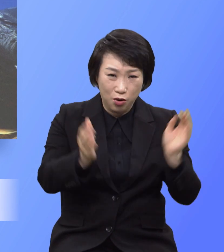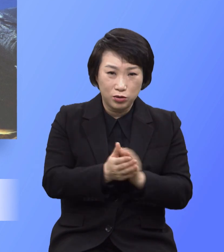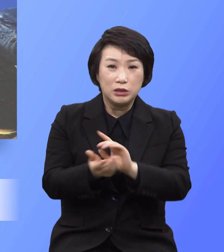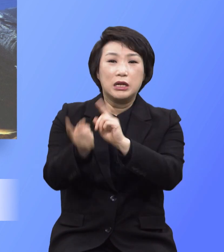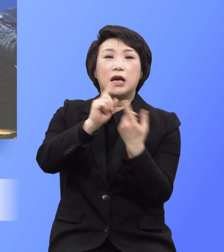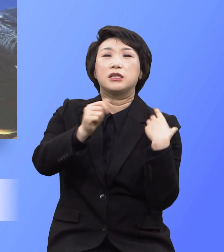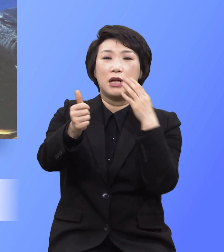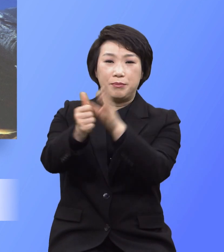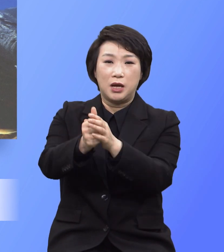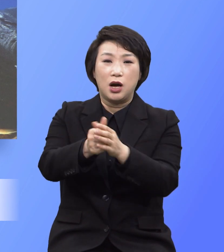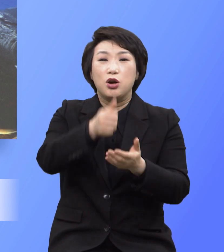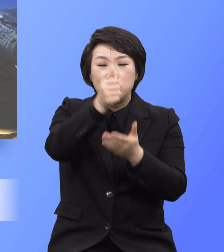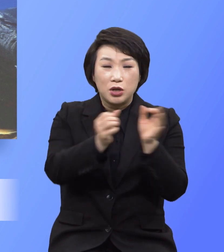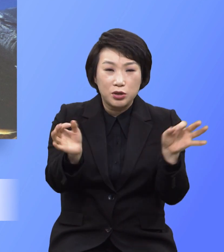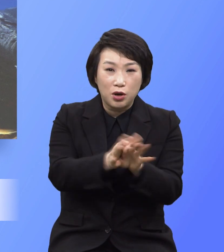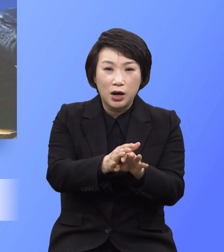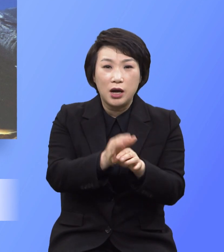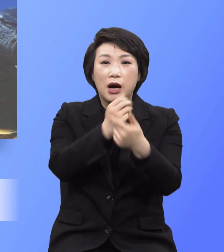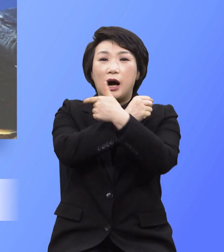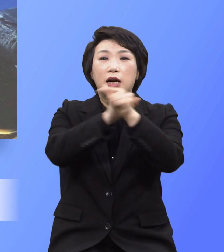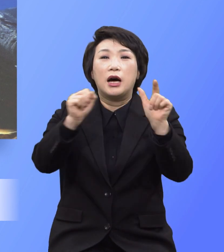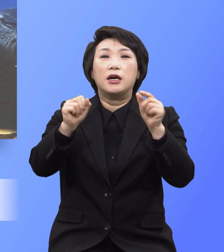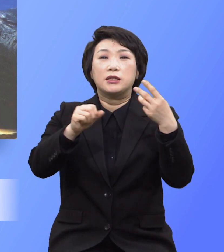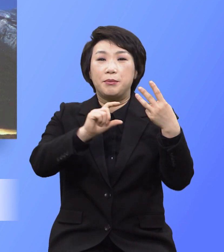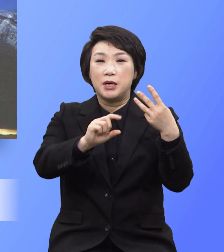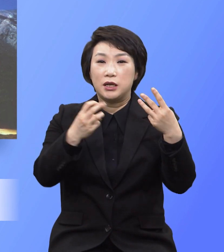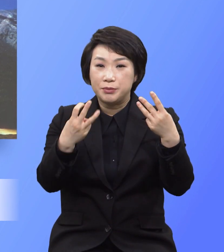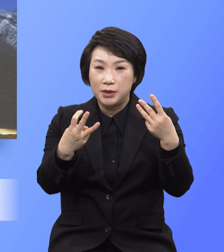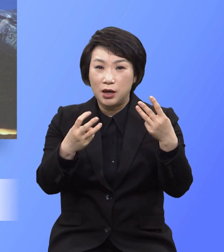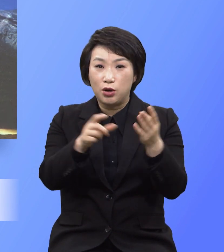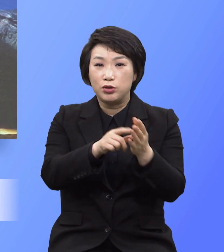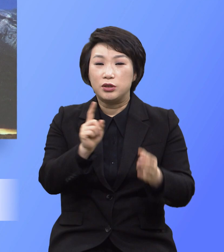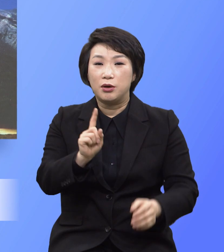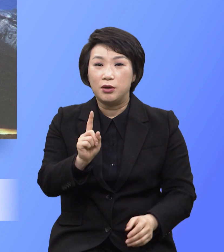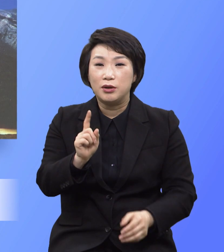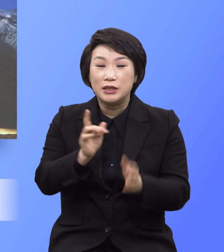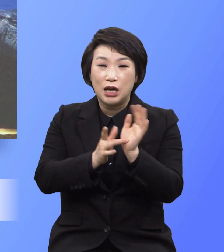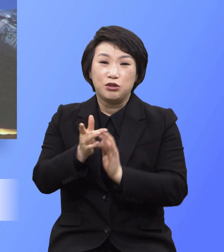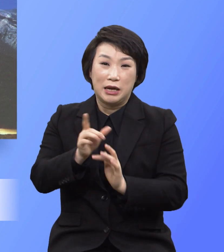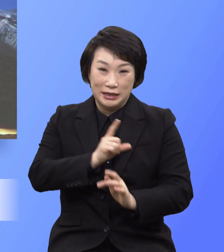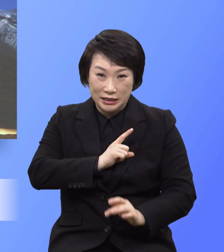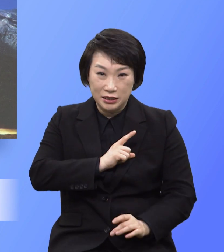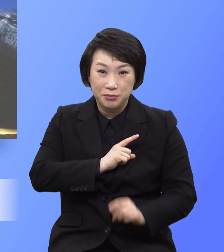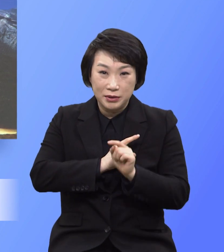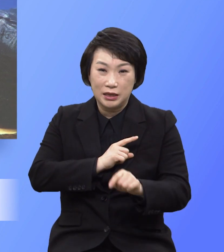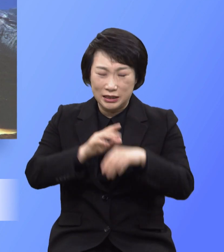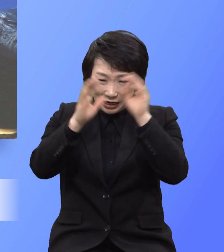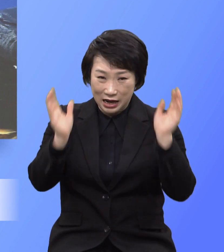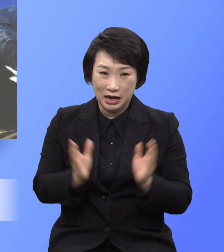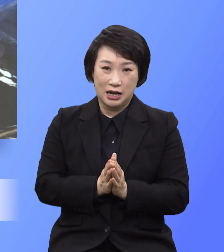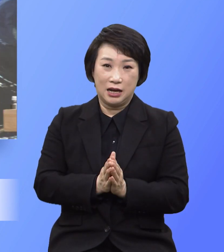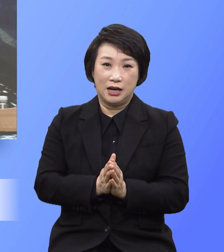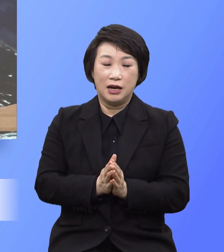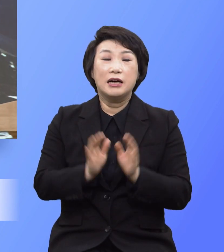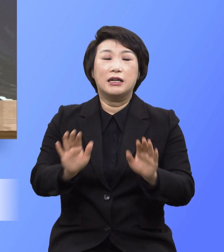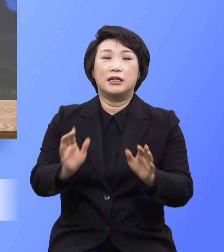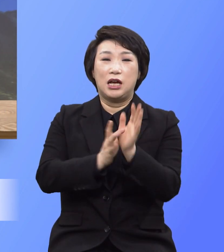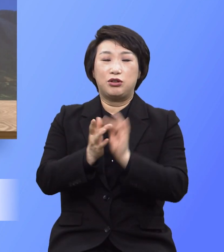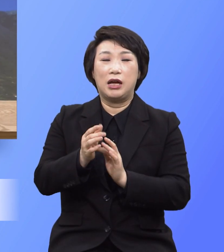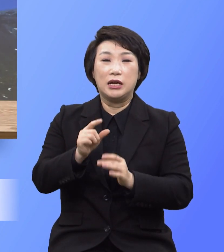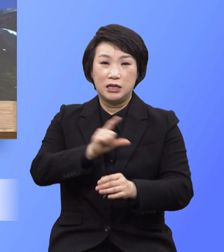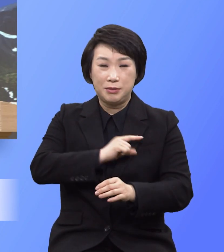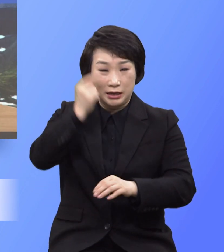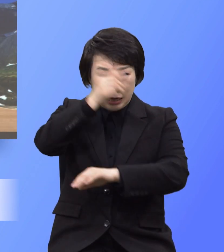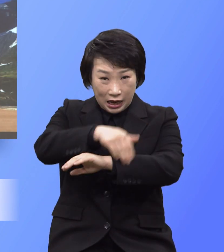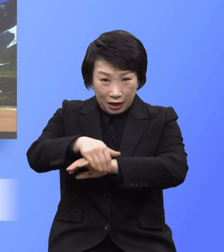저주를 속량하셨다고 갈라디아서 3장 13절에 말했으니 예수라는 이름입니다.